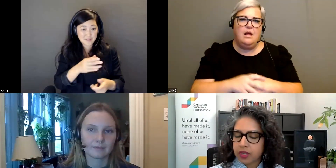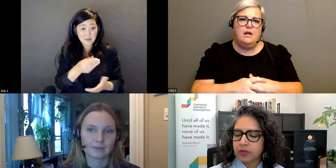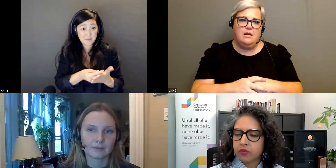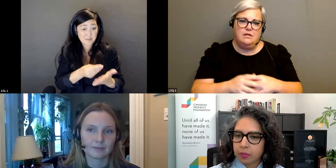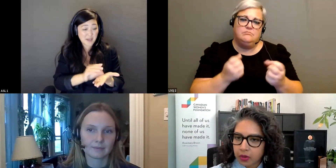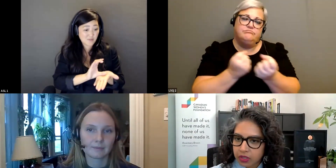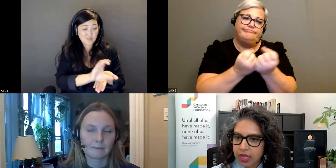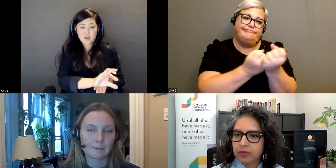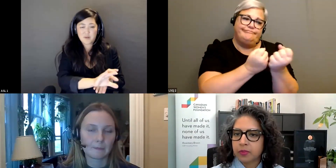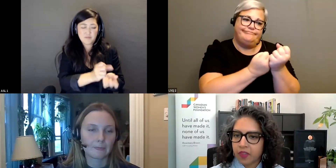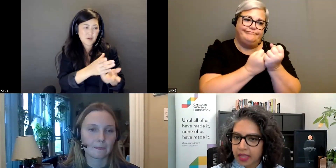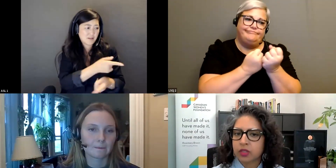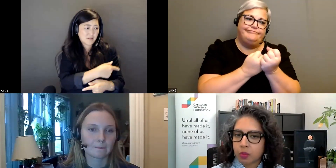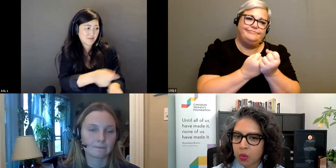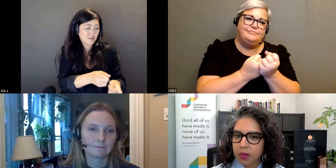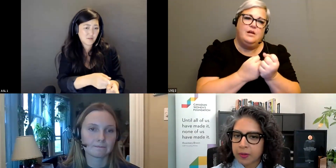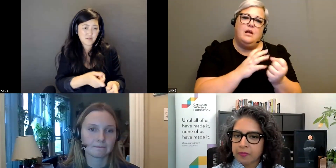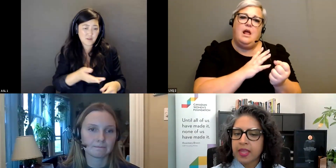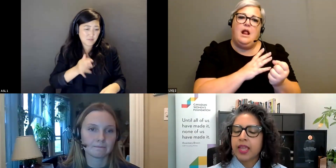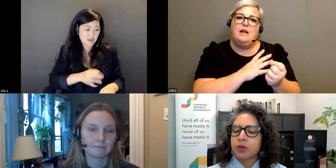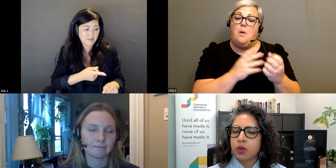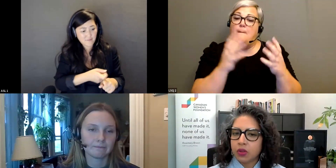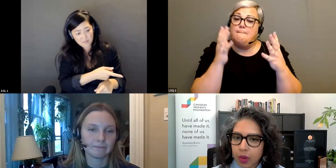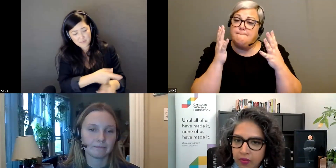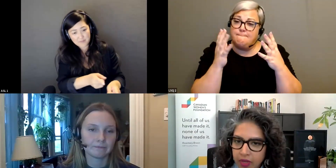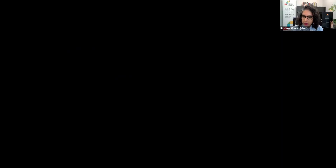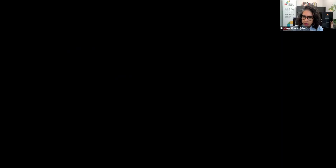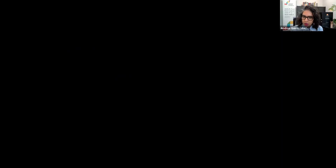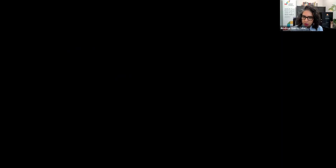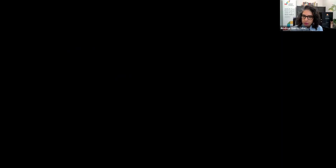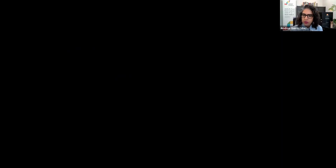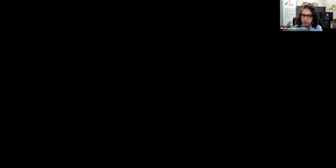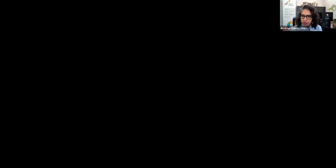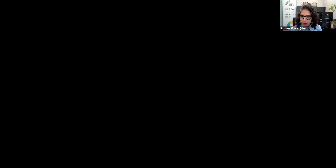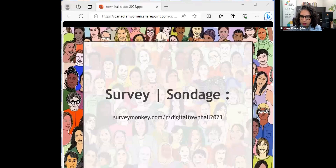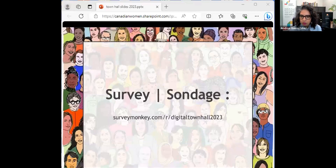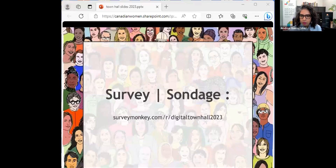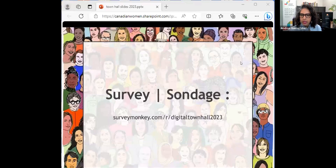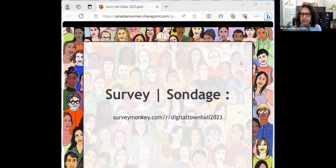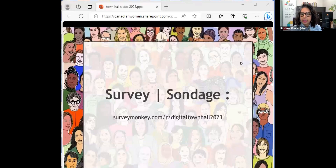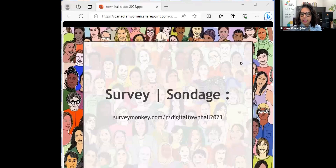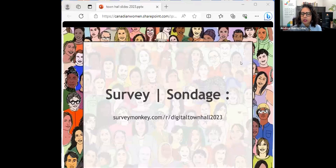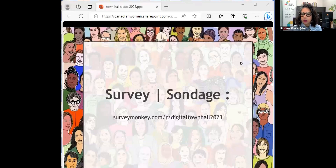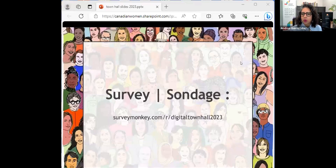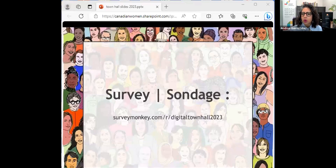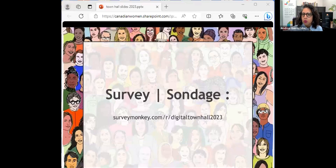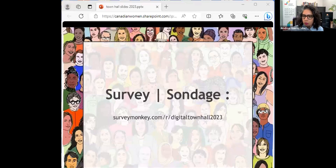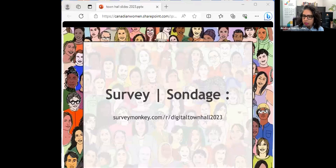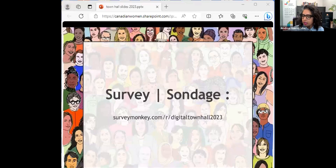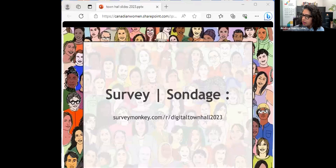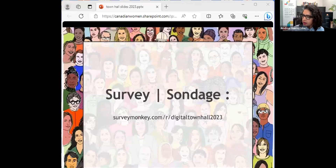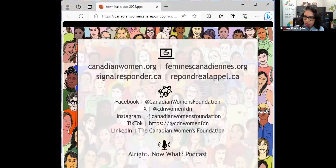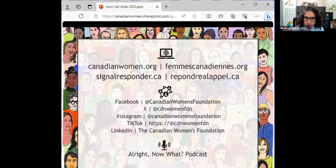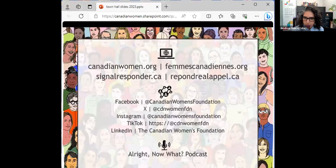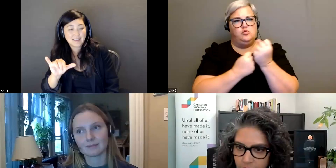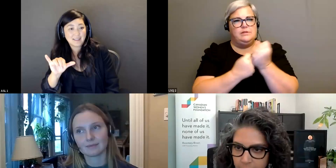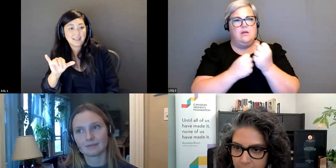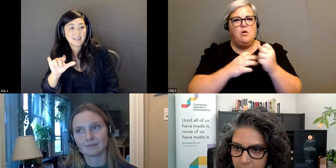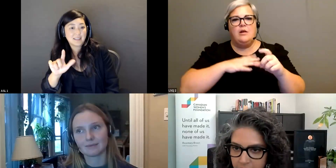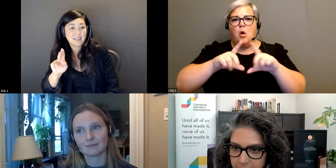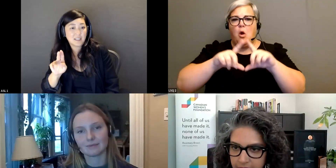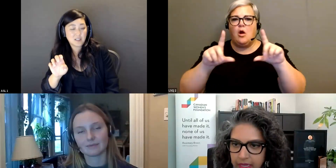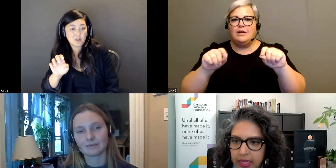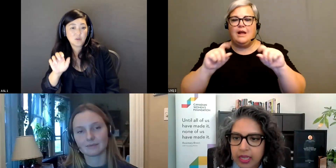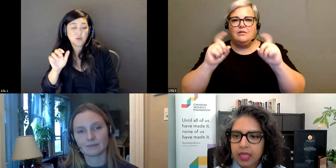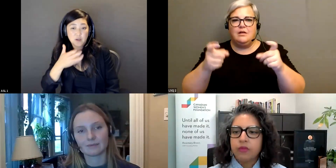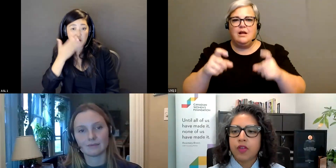soutenant notre fonds pour les filles, des milliers de personnes ont profité de leur soutien. Nous avons également une carte cadeau de